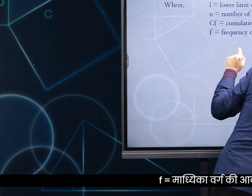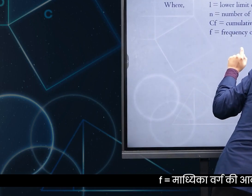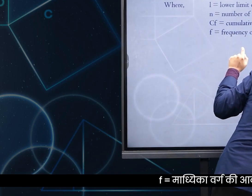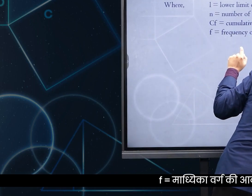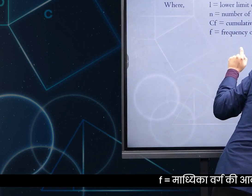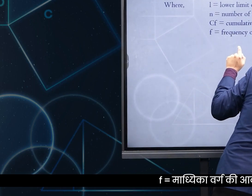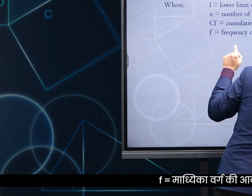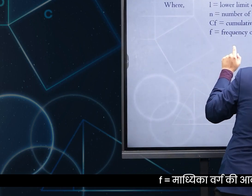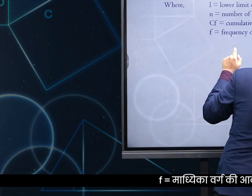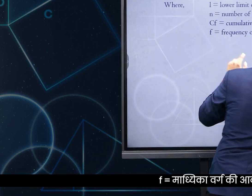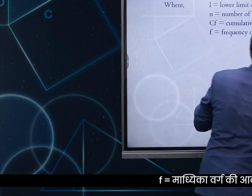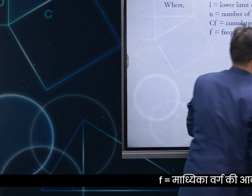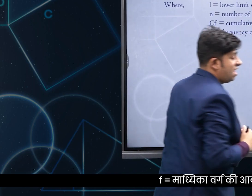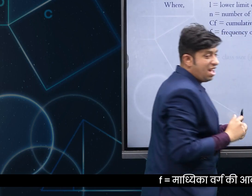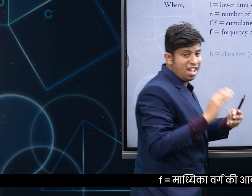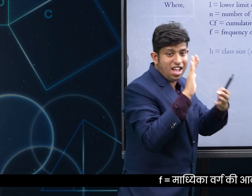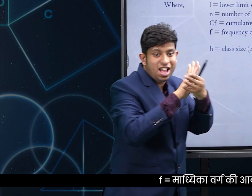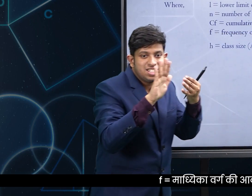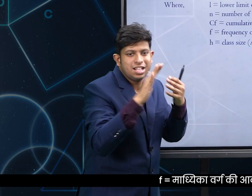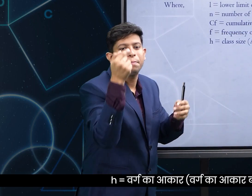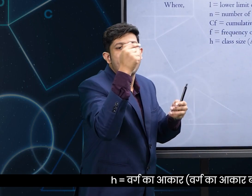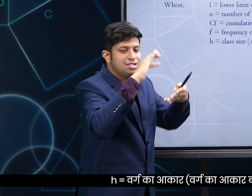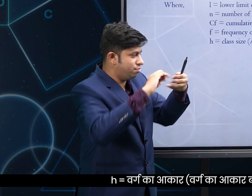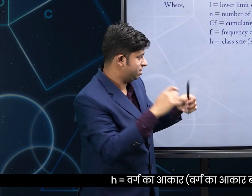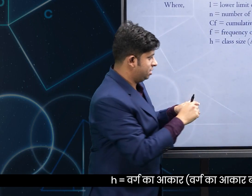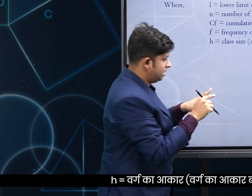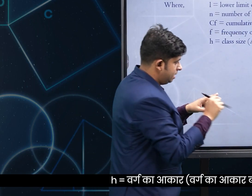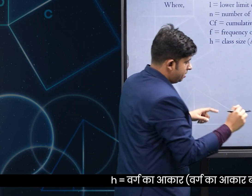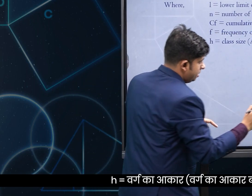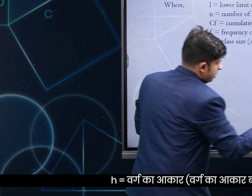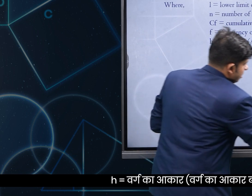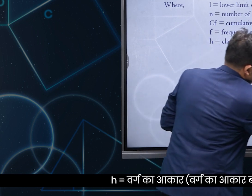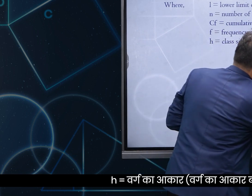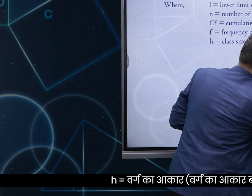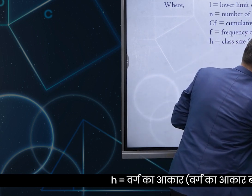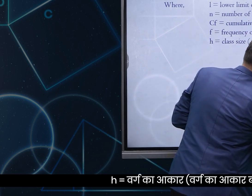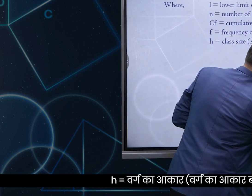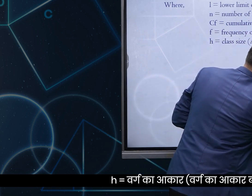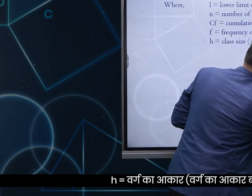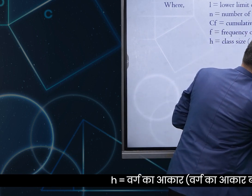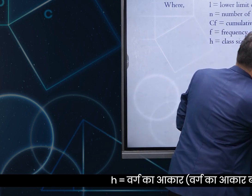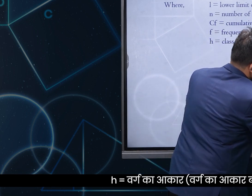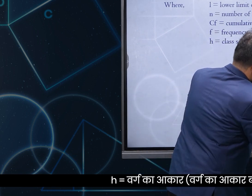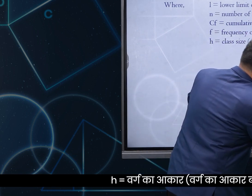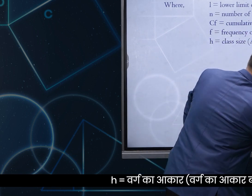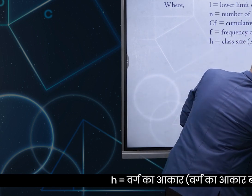की आवृत्ति = 14 hours = वर्ग का आकार बराबर मानते